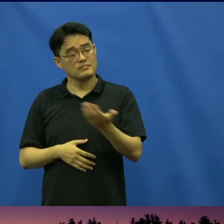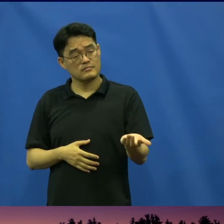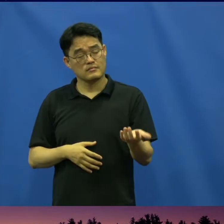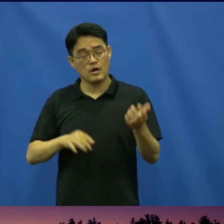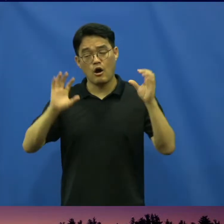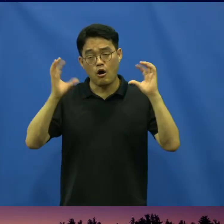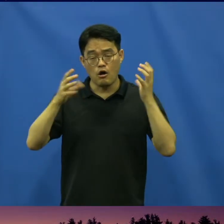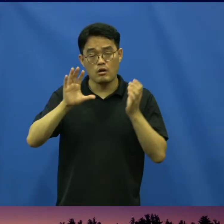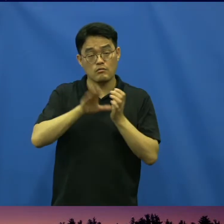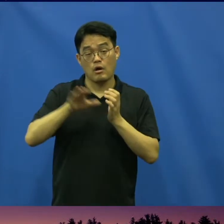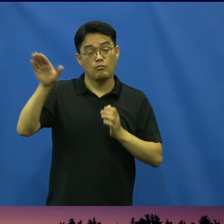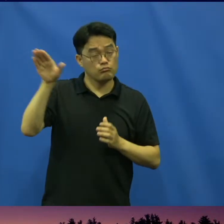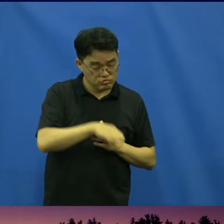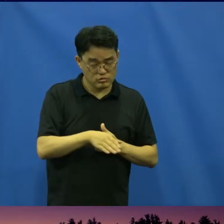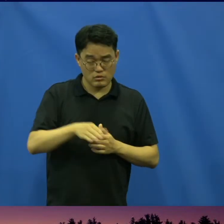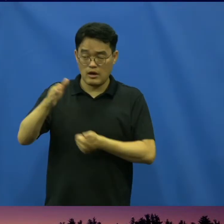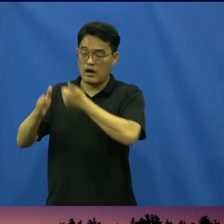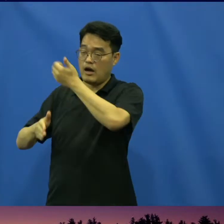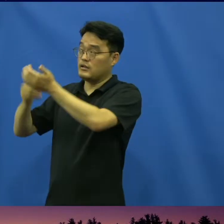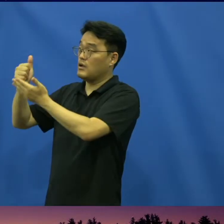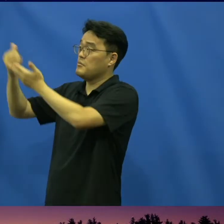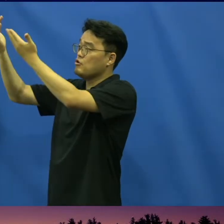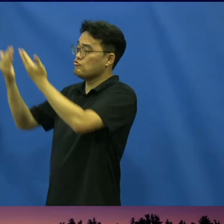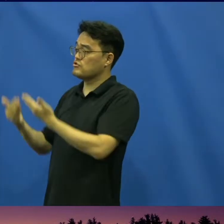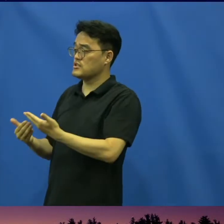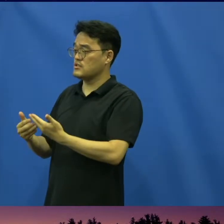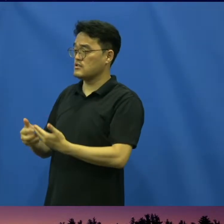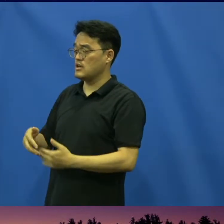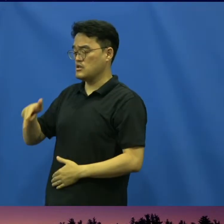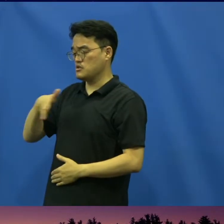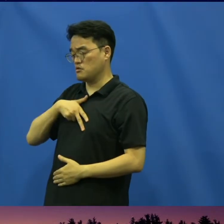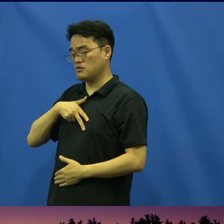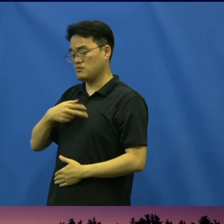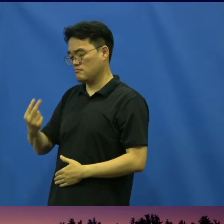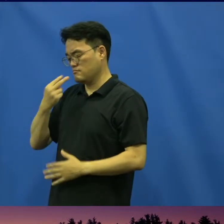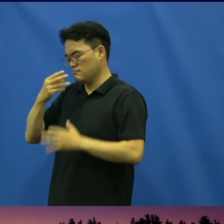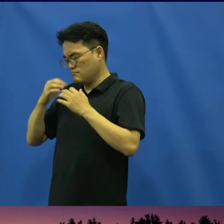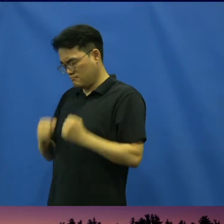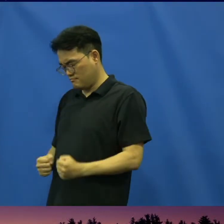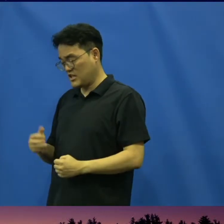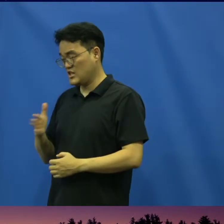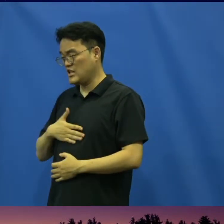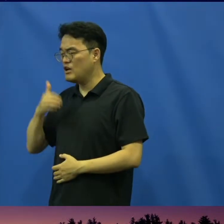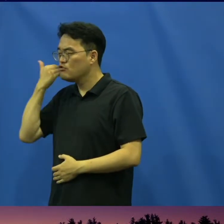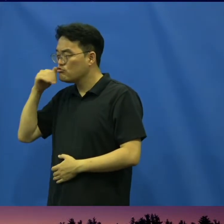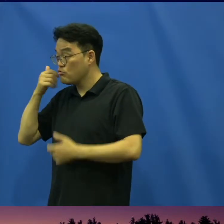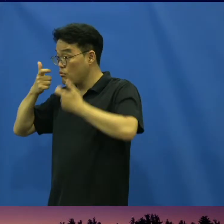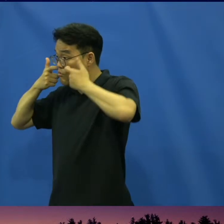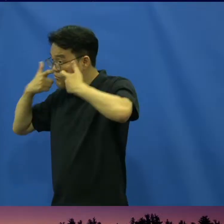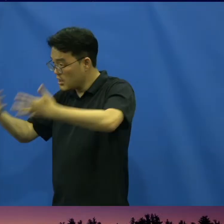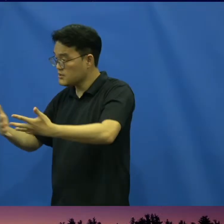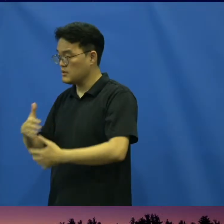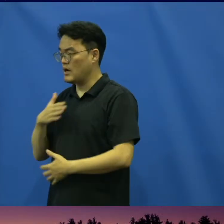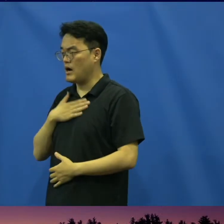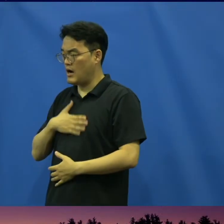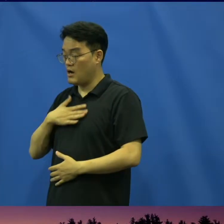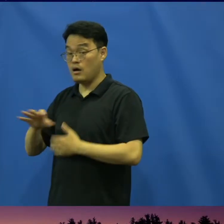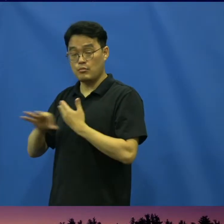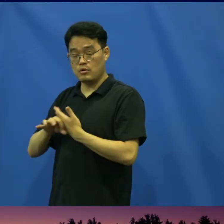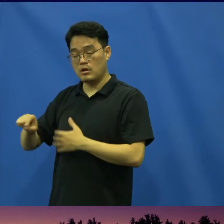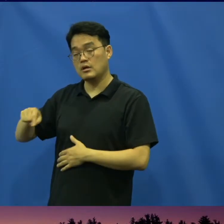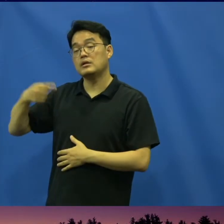일평생 하나님께 쓰시는 거예요. 그리스도 안에서 내가 변하면 그 다음부터 내가 가진 것들도 다 새로운 가치를 가져요, 여러분.